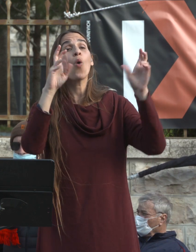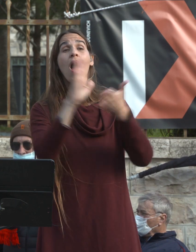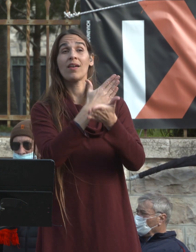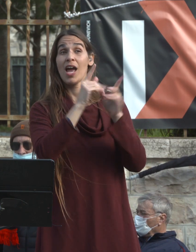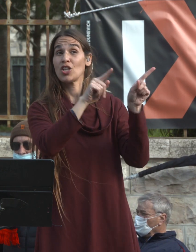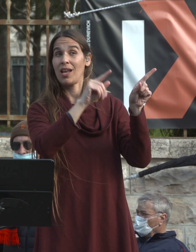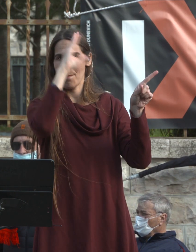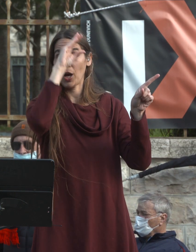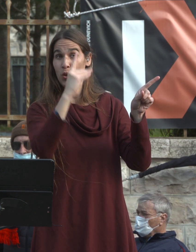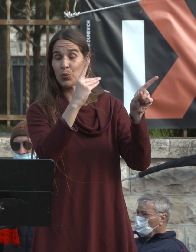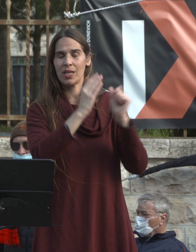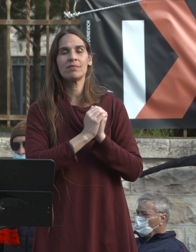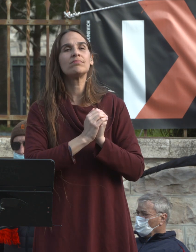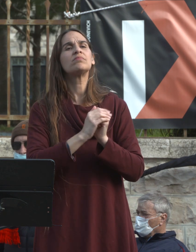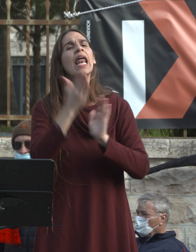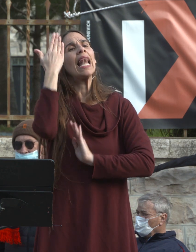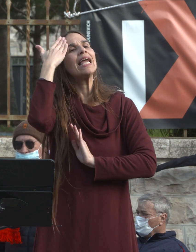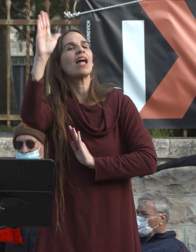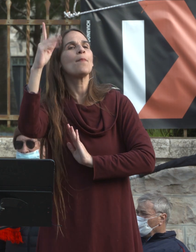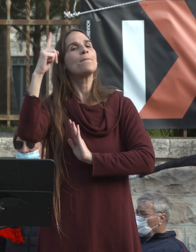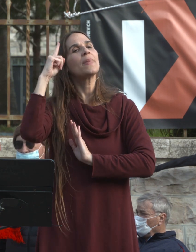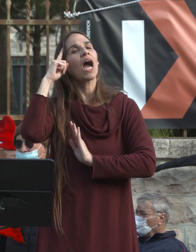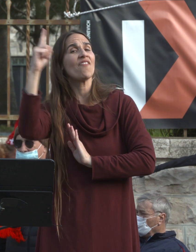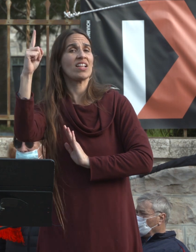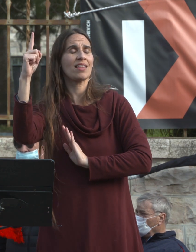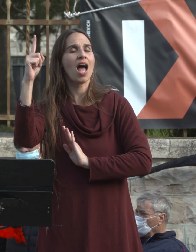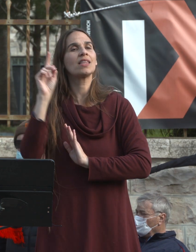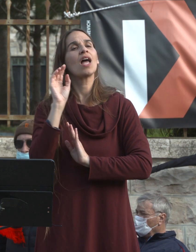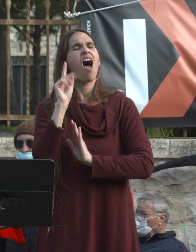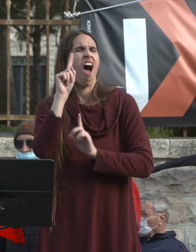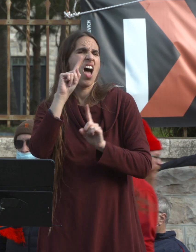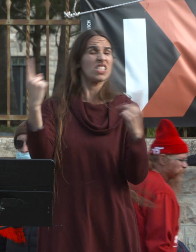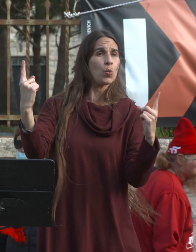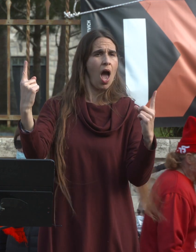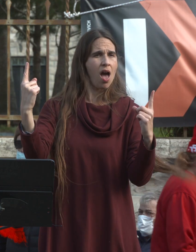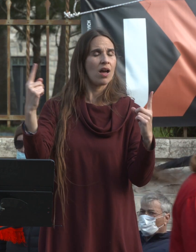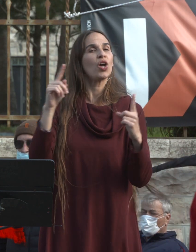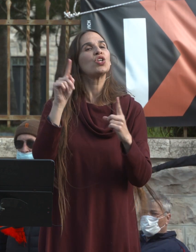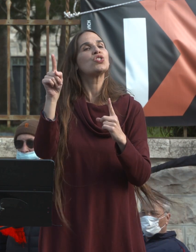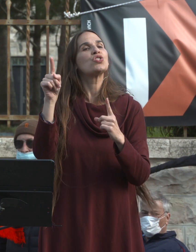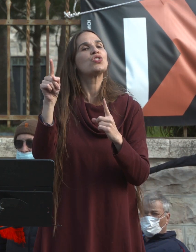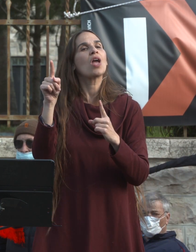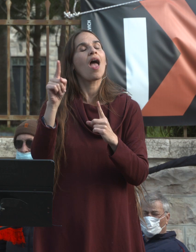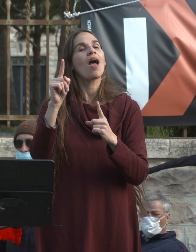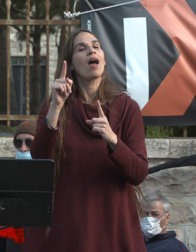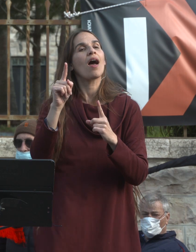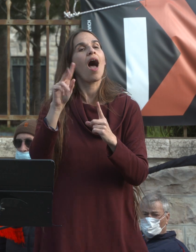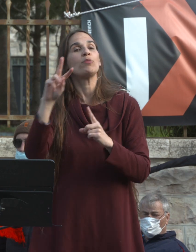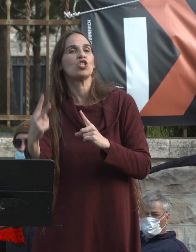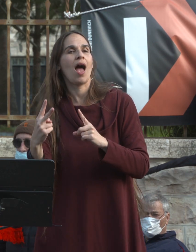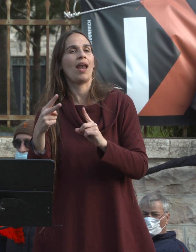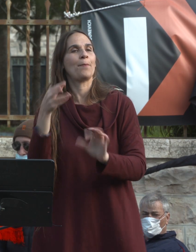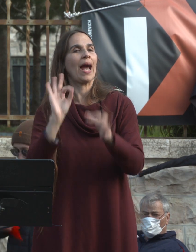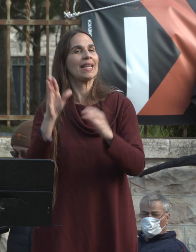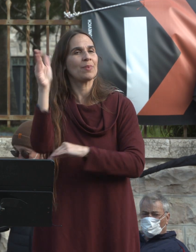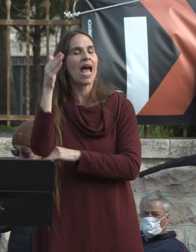דודי. נא להתעלם מחוות הדעת ההזויה שהוציאה המשנה לפרקליט